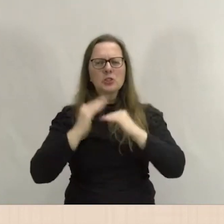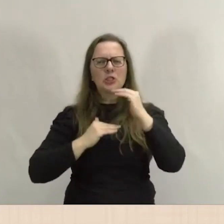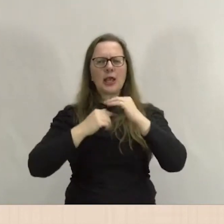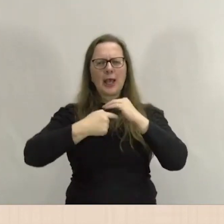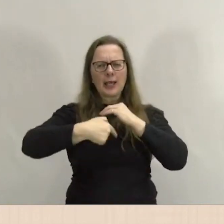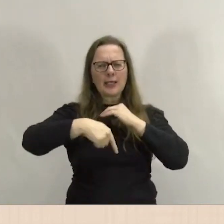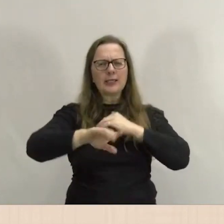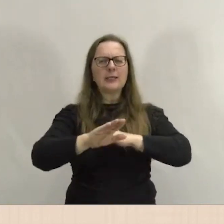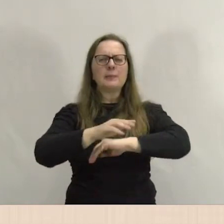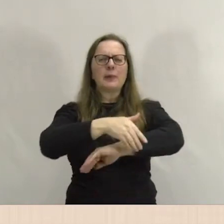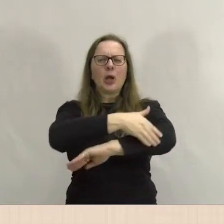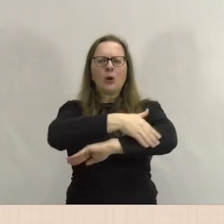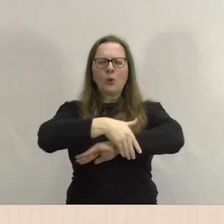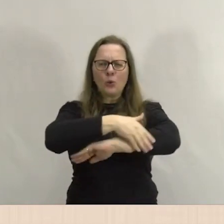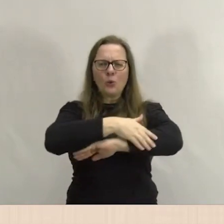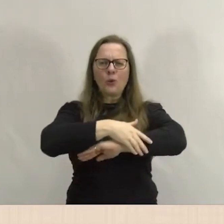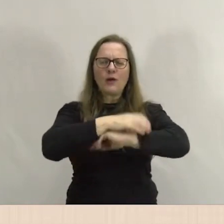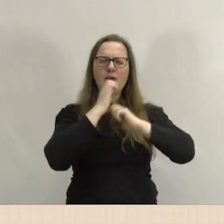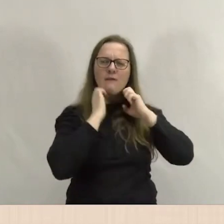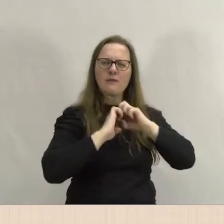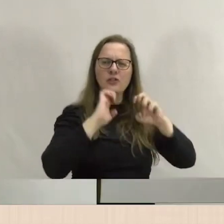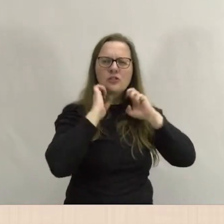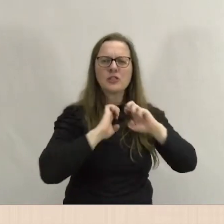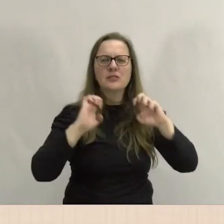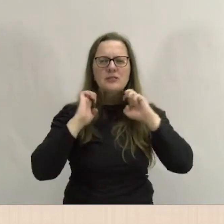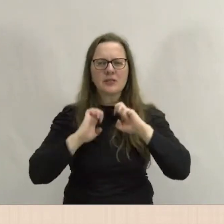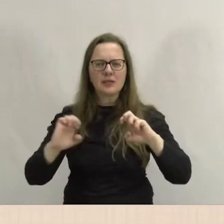Eles estão revolucionando a nós.